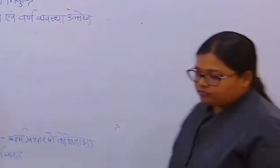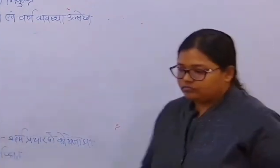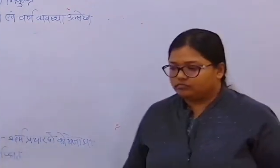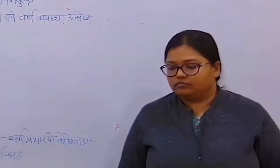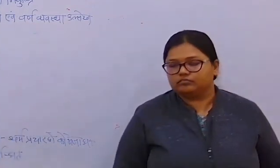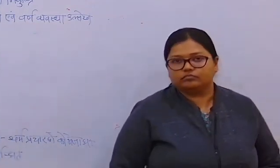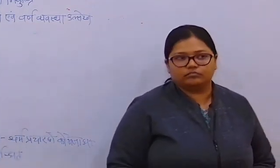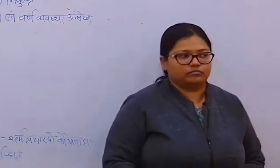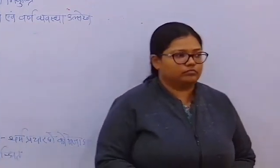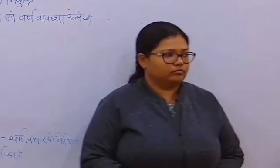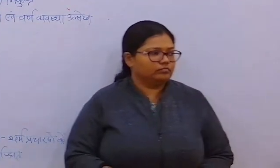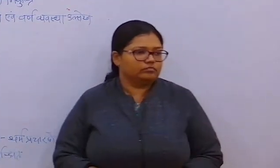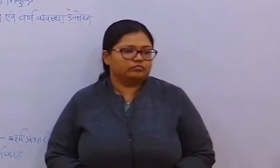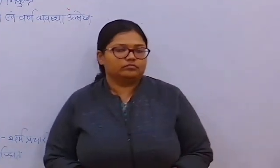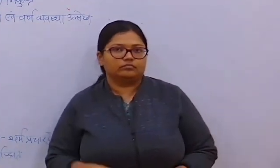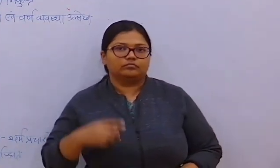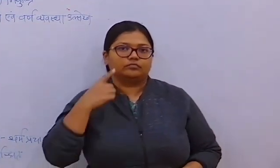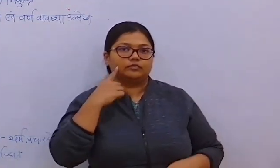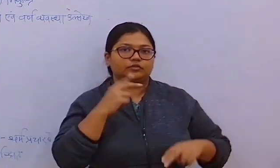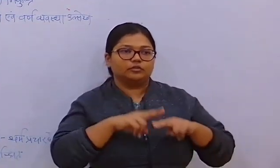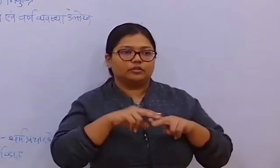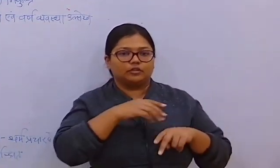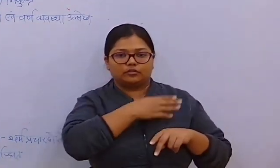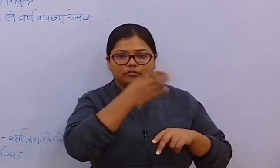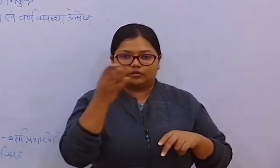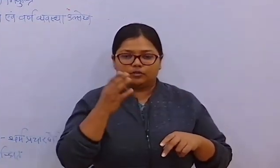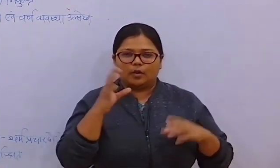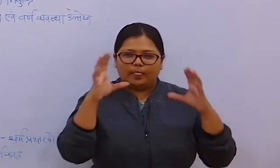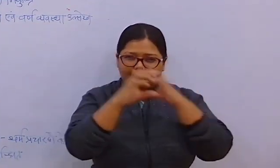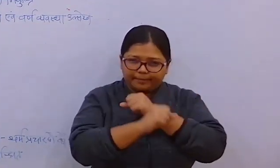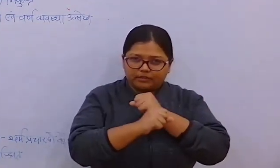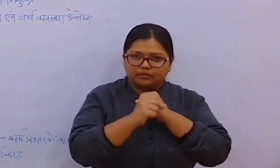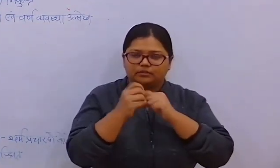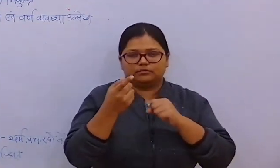हैं वो लाइन से अगर छूट गया हो तो लिख ले, करेक्ट। चलो,